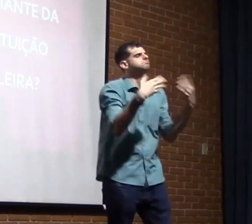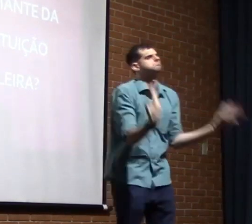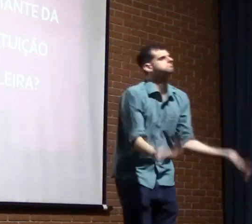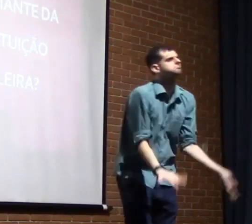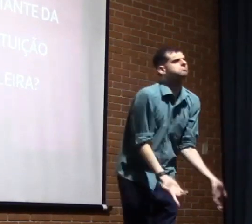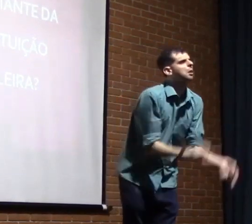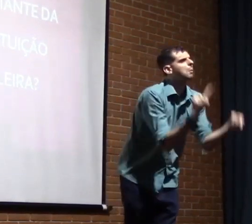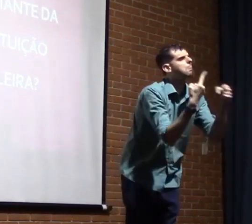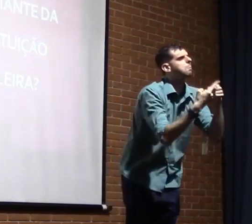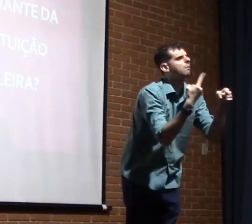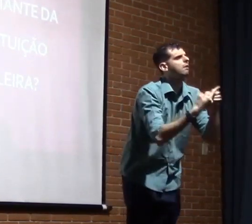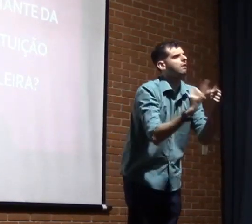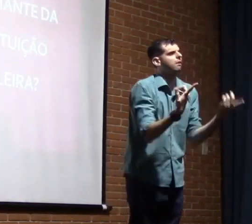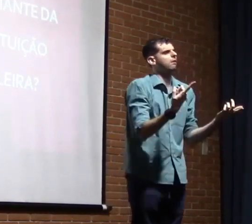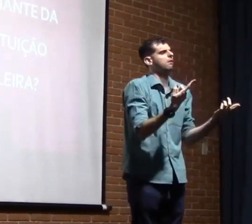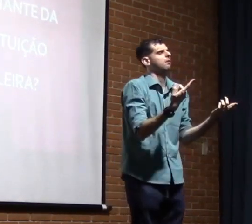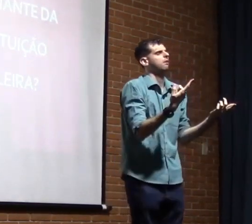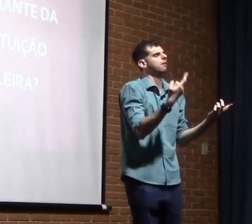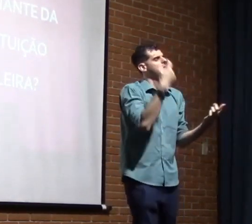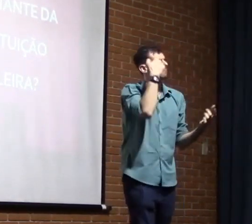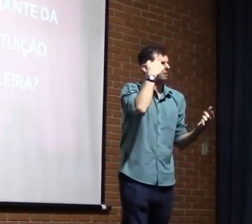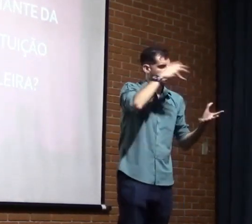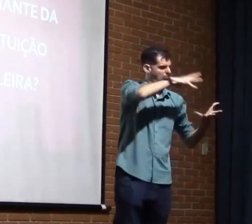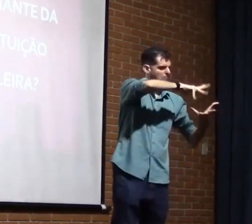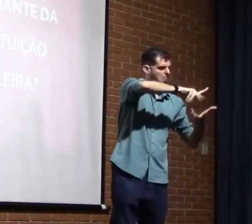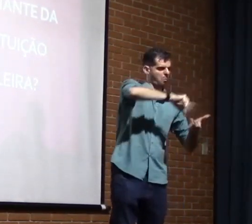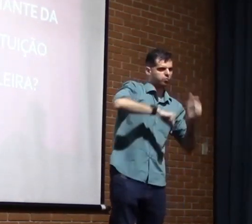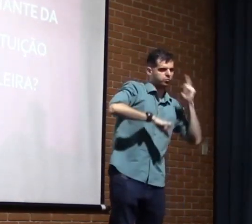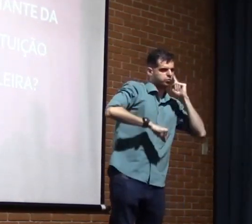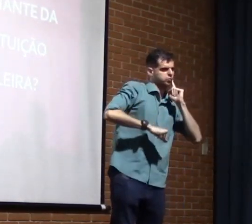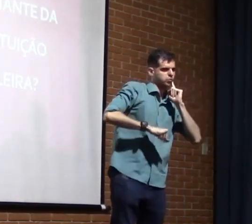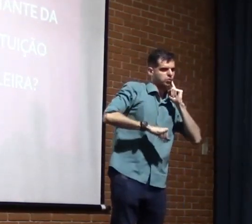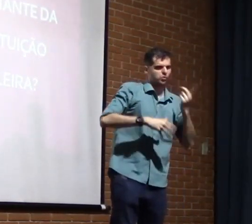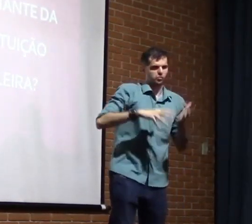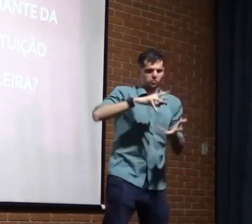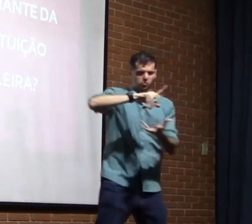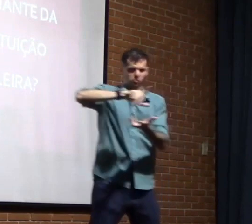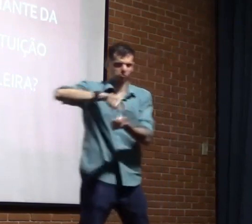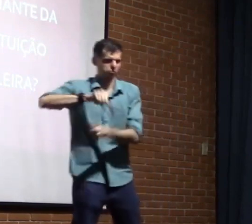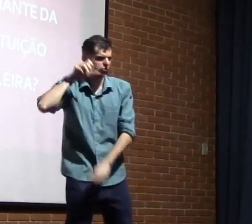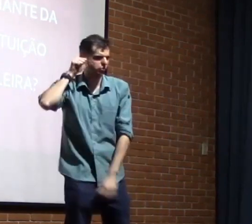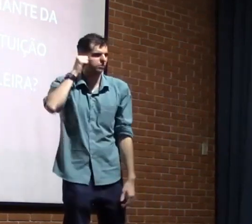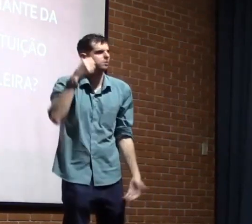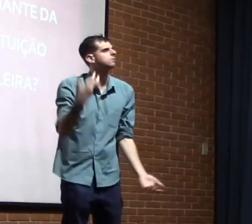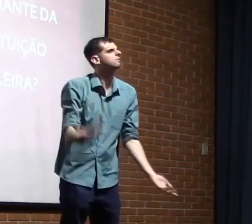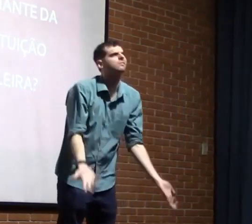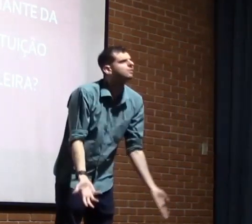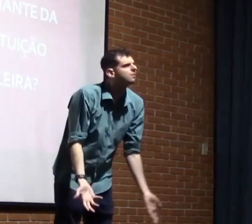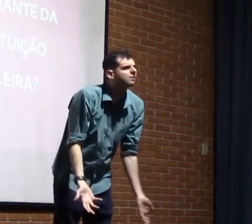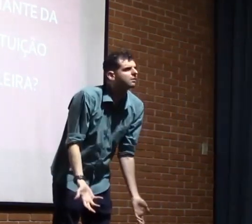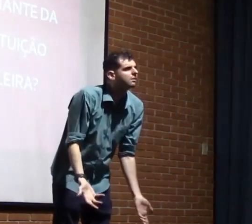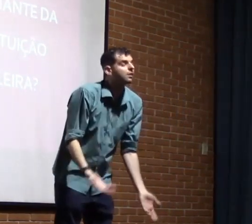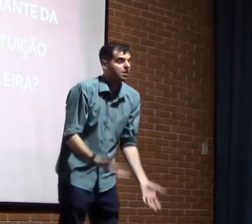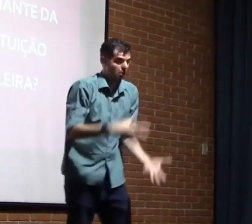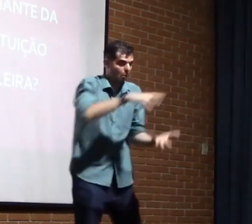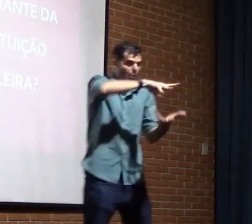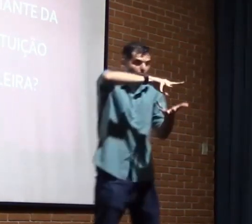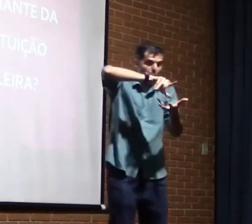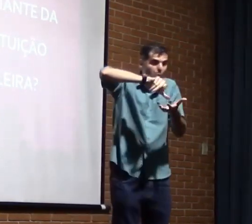é nesse sentido, se tirar essa muralha, para conseguir essa igualdade. Mas igualdade como, né? Igualdade